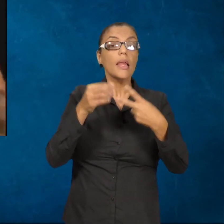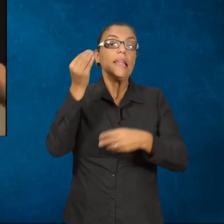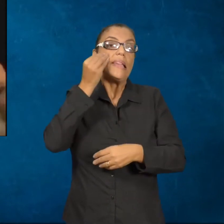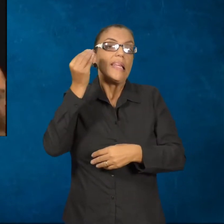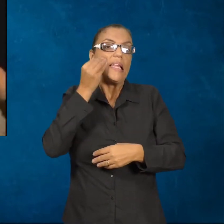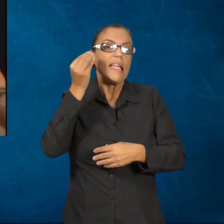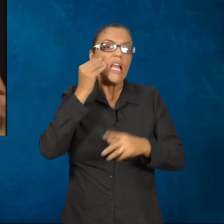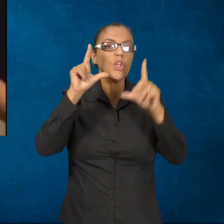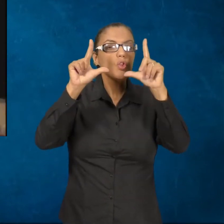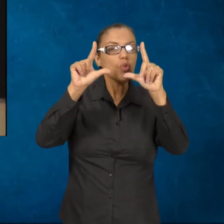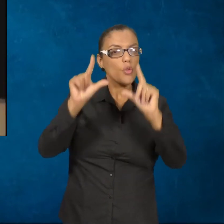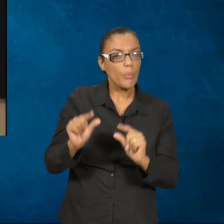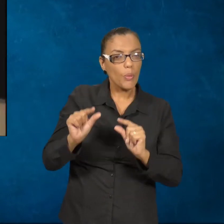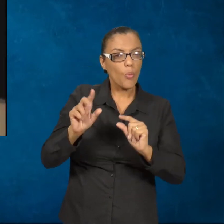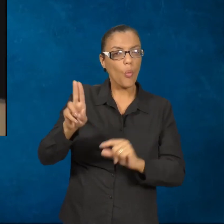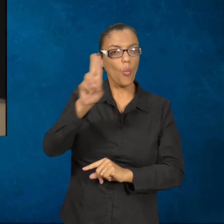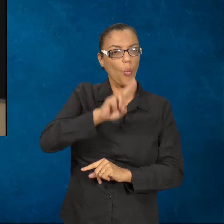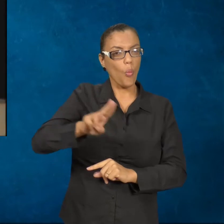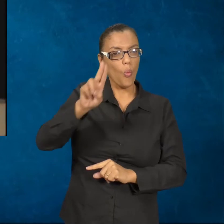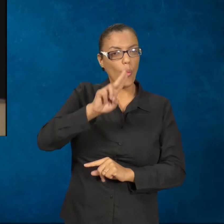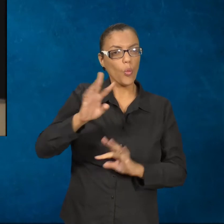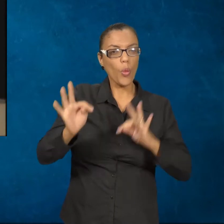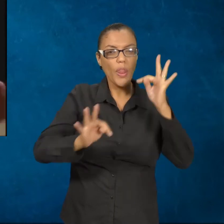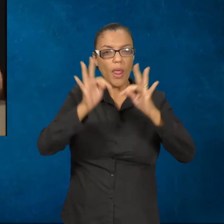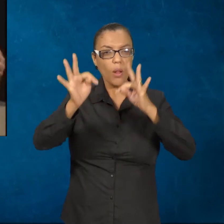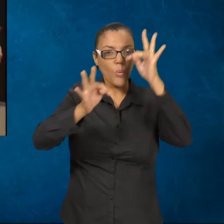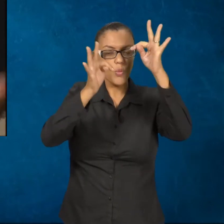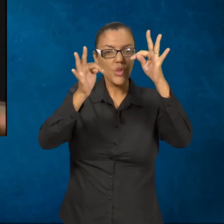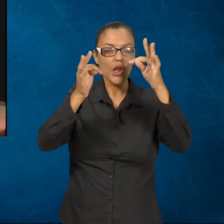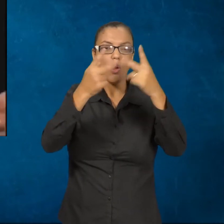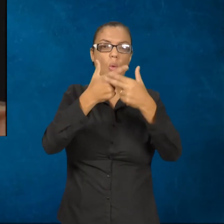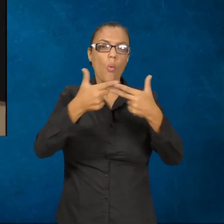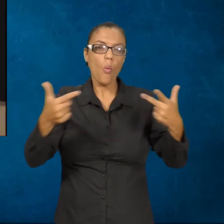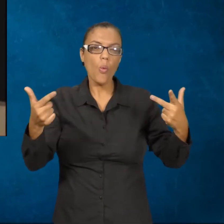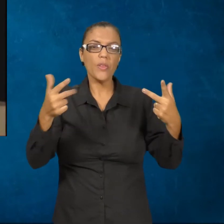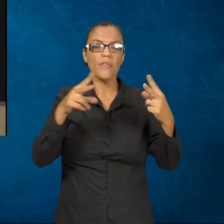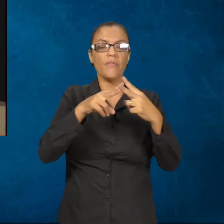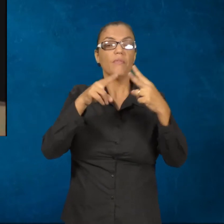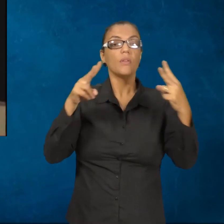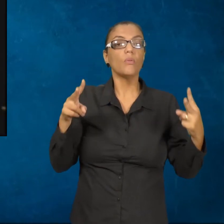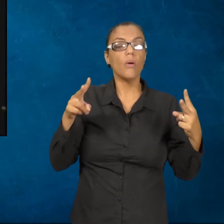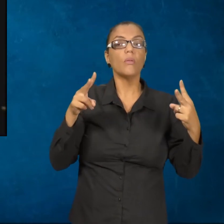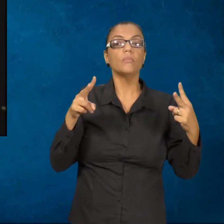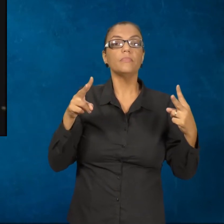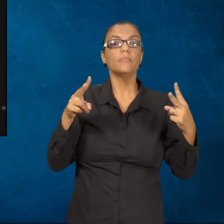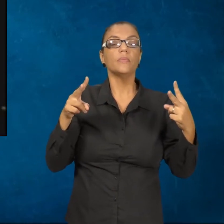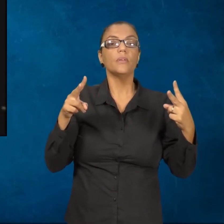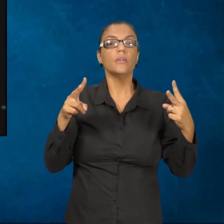tente reduzir o mundo virtual dele. A outra tarefa que eu vou passar agora,